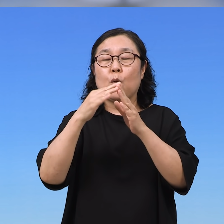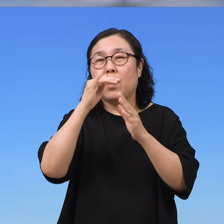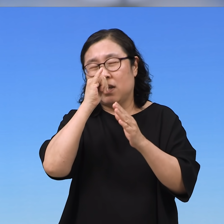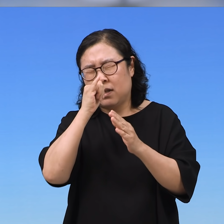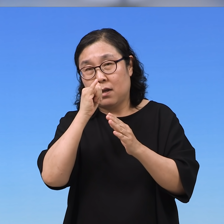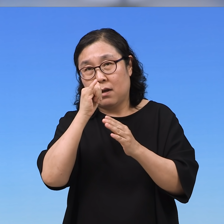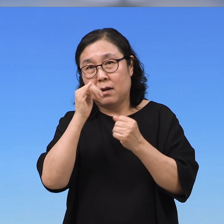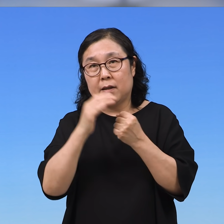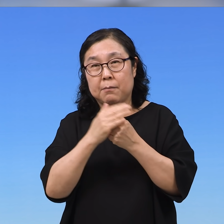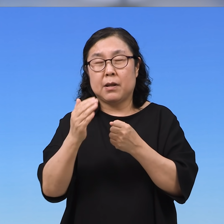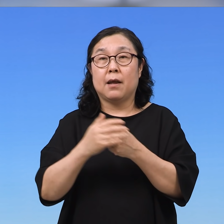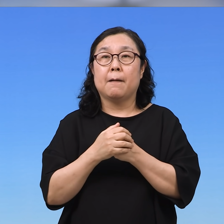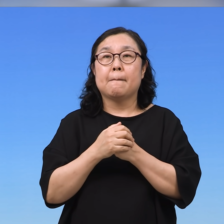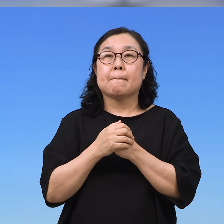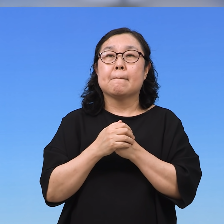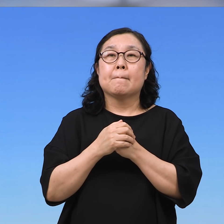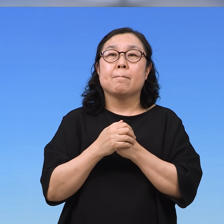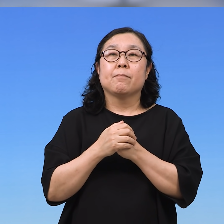또 교회에 있네.